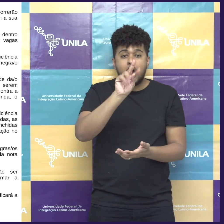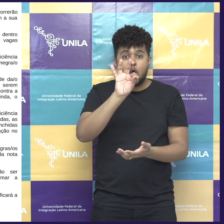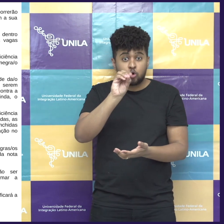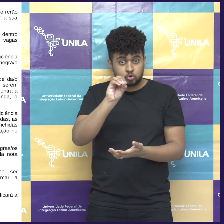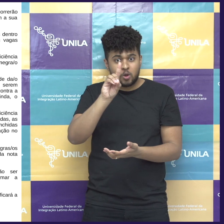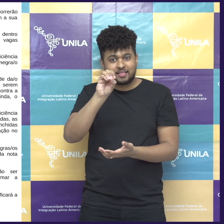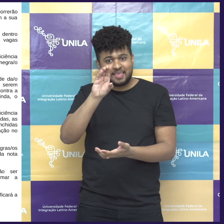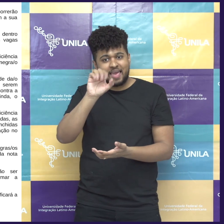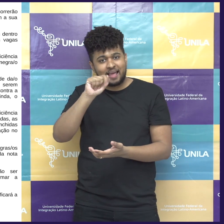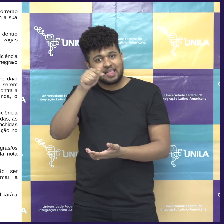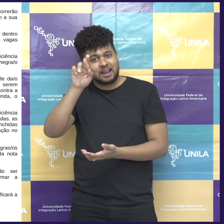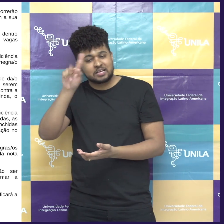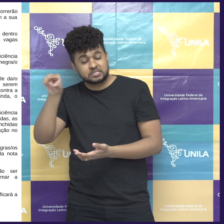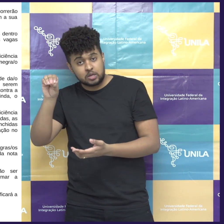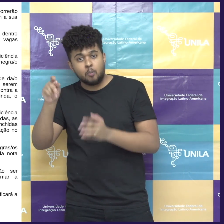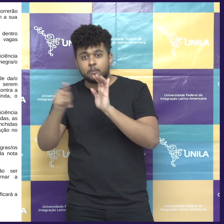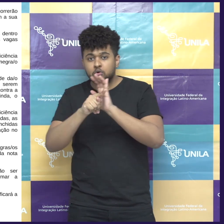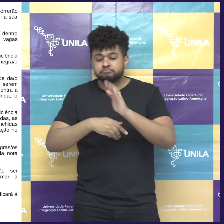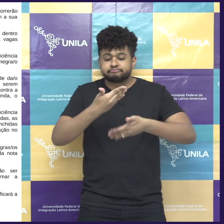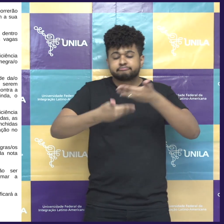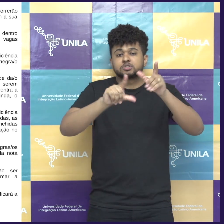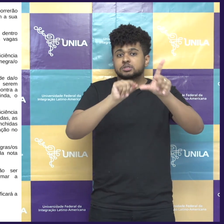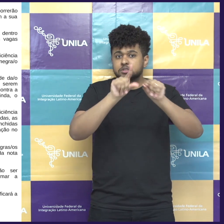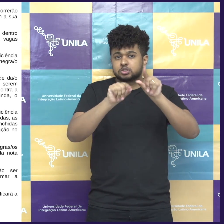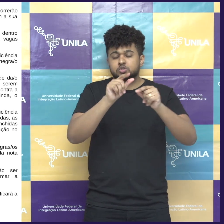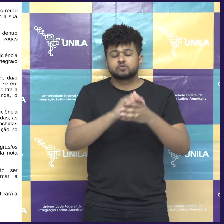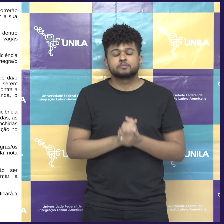realizada no ato da inscrição no processo seletivo.